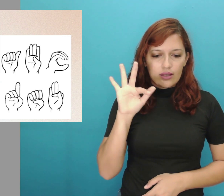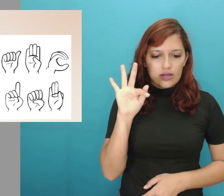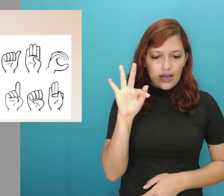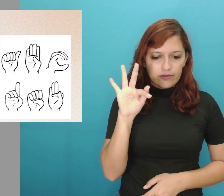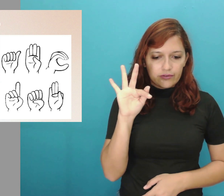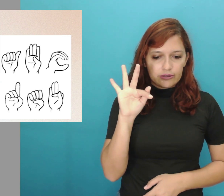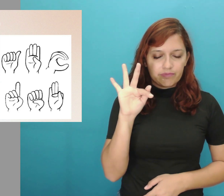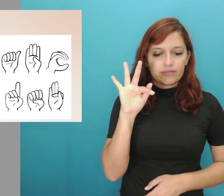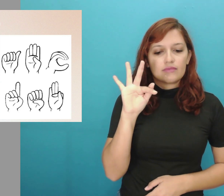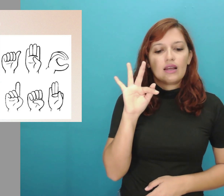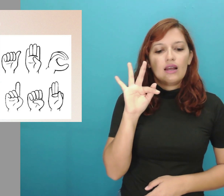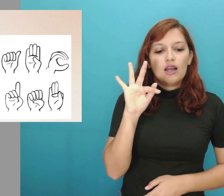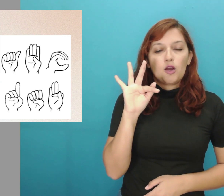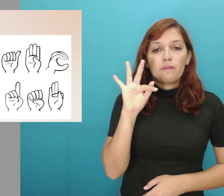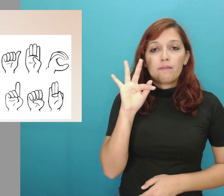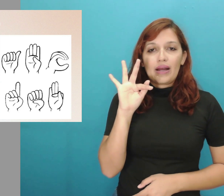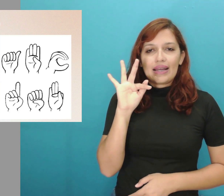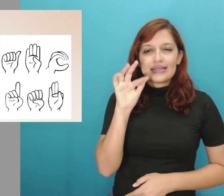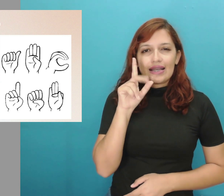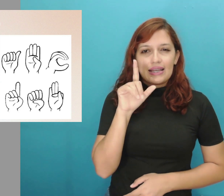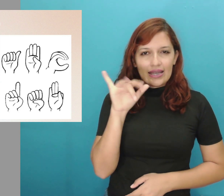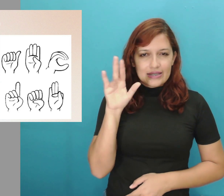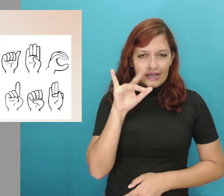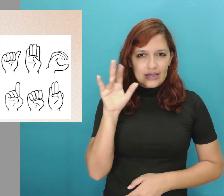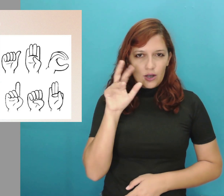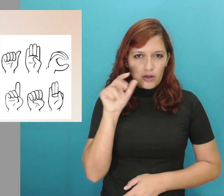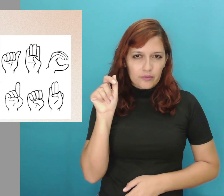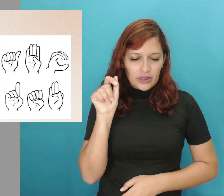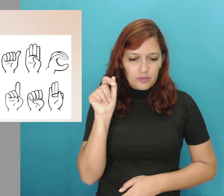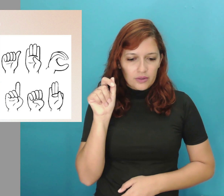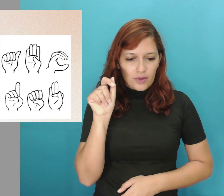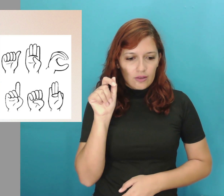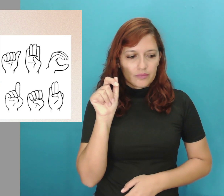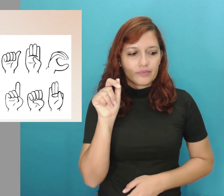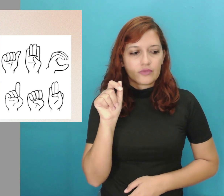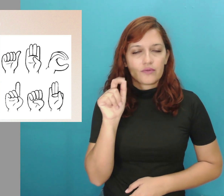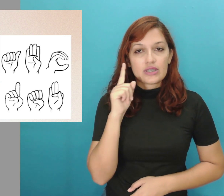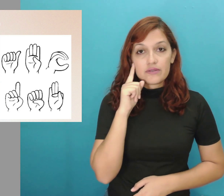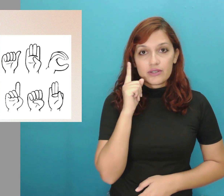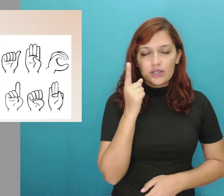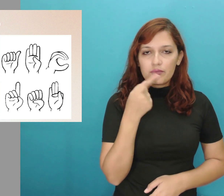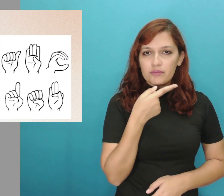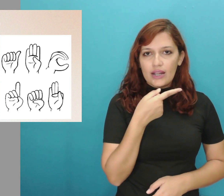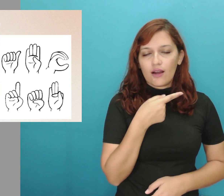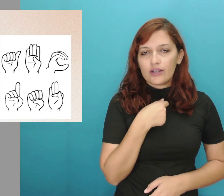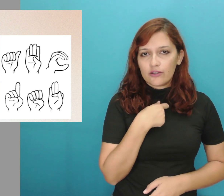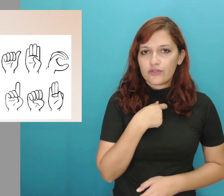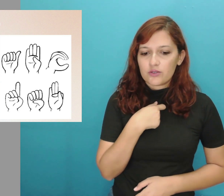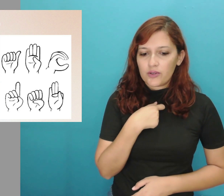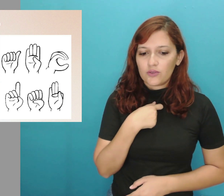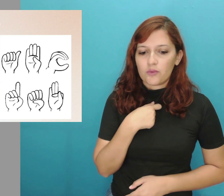e F. Mas isso aqui é o alfabeto manual? Vocês viram na primeira aula que eu fiz o meu nome,